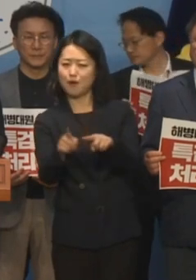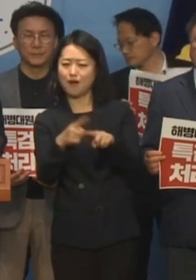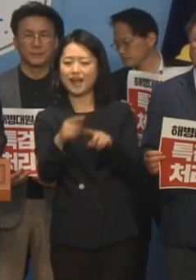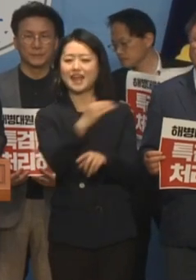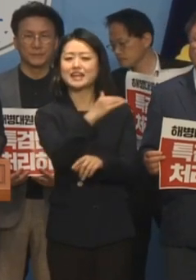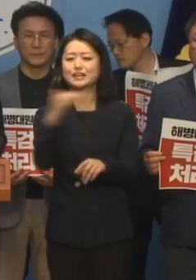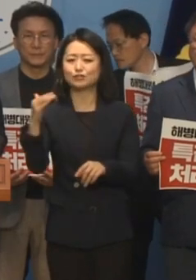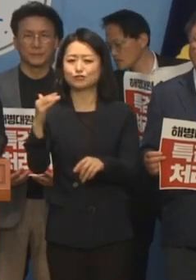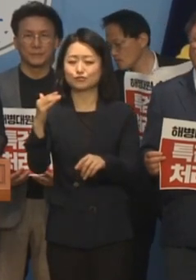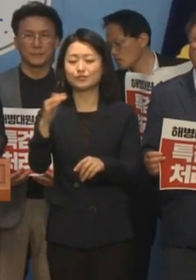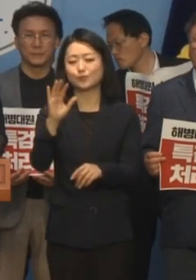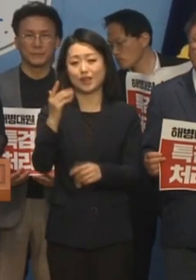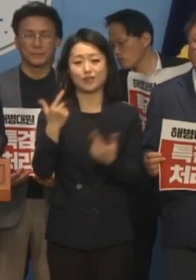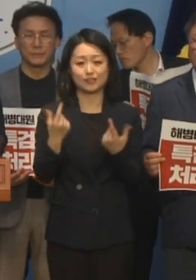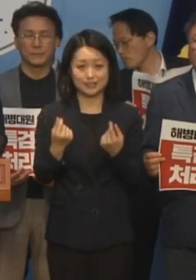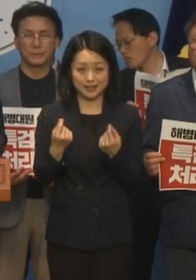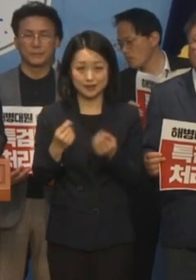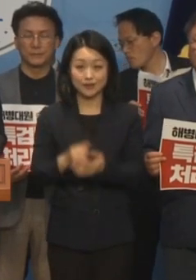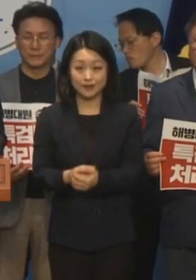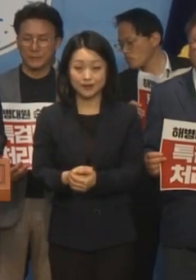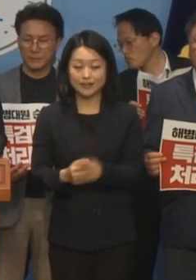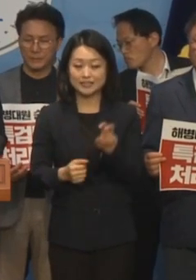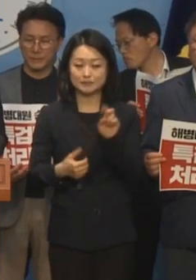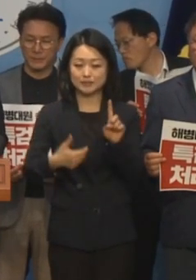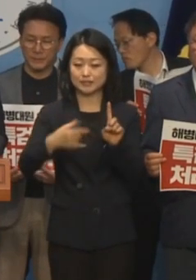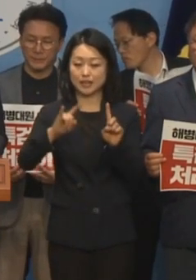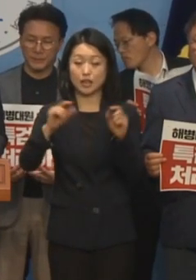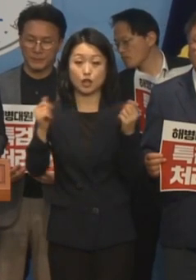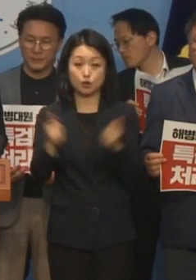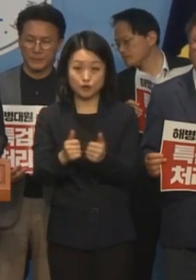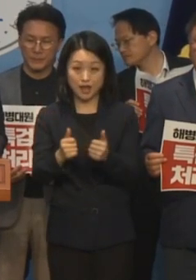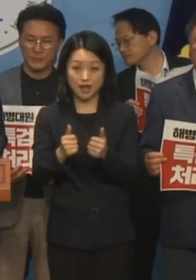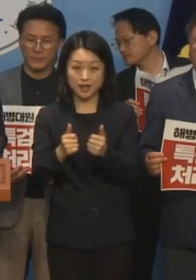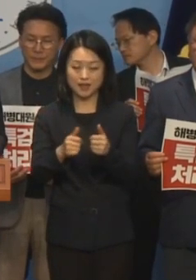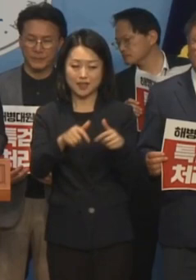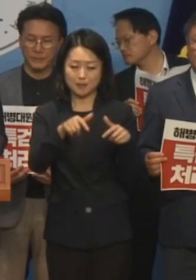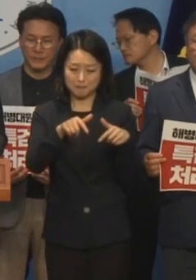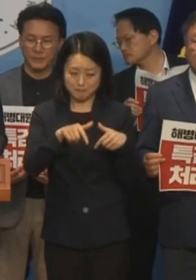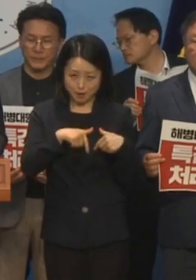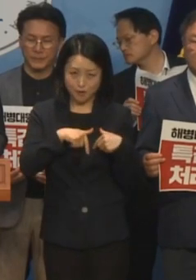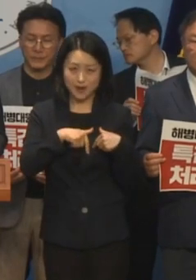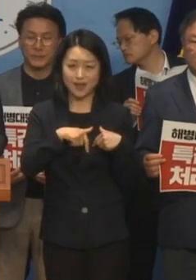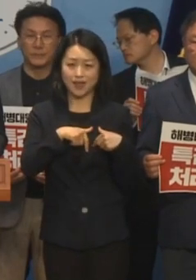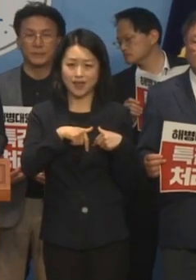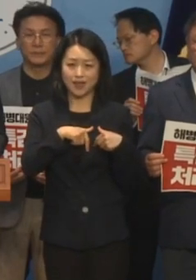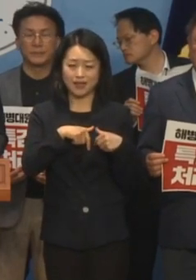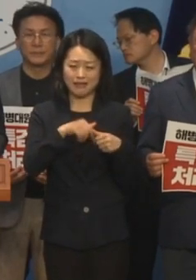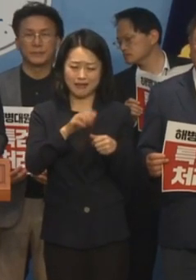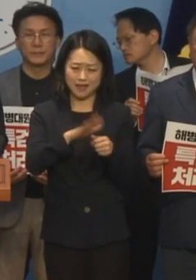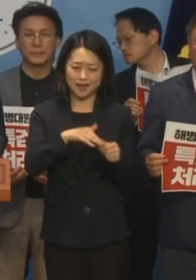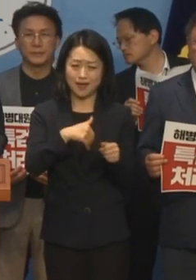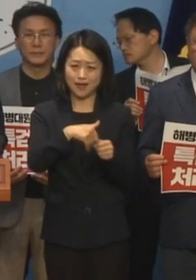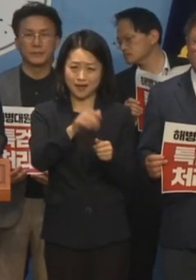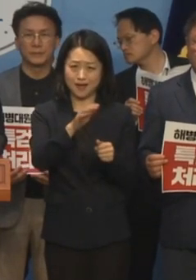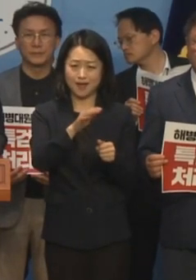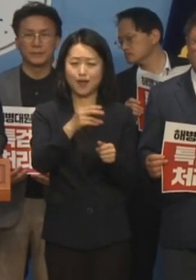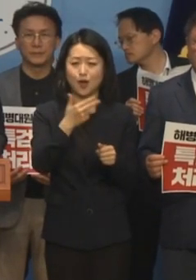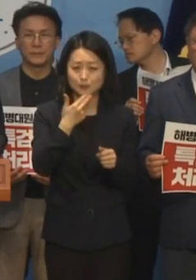것입니다. 부디 21대 국회가 불명예스럽게 마무리되지 않도록